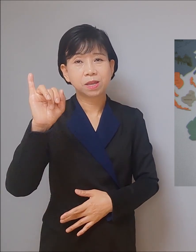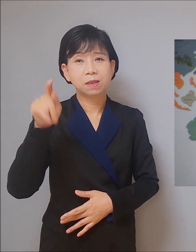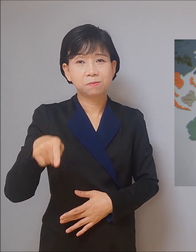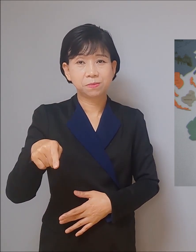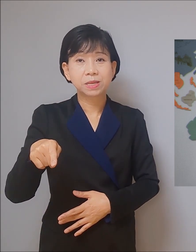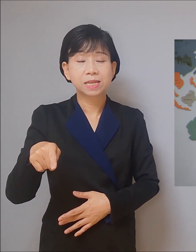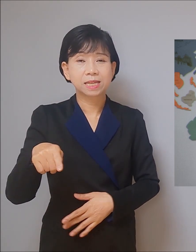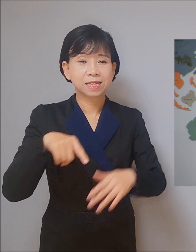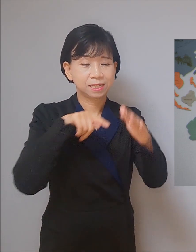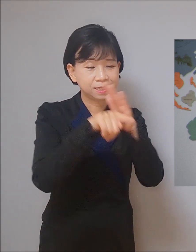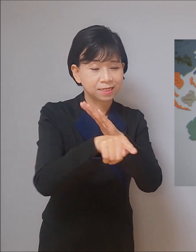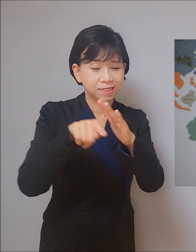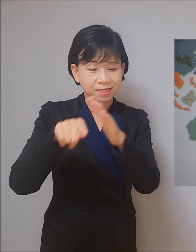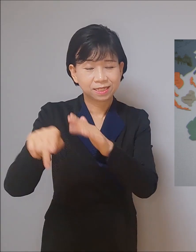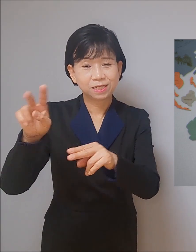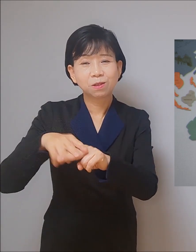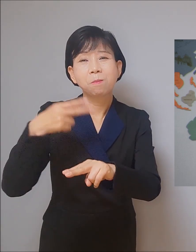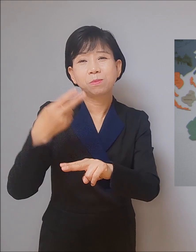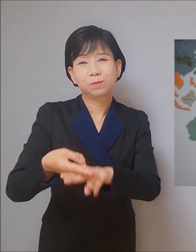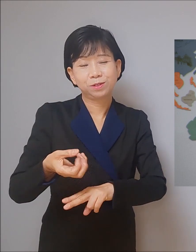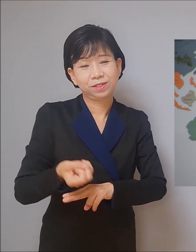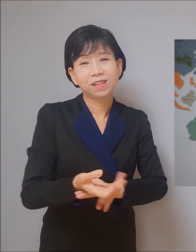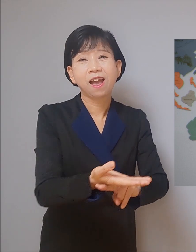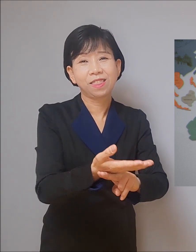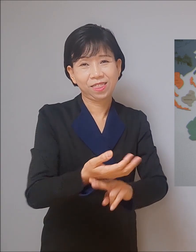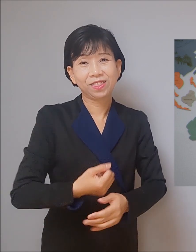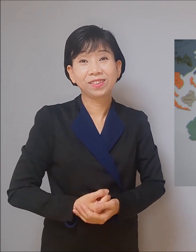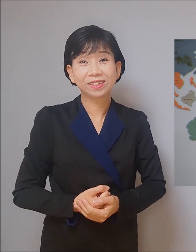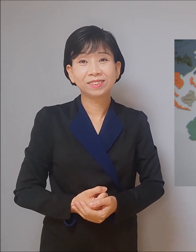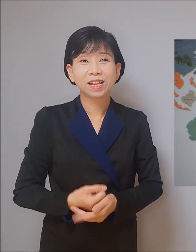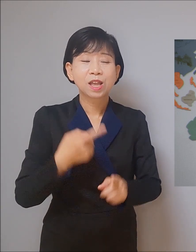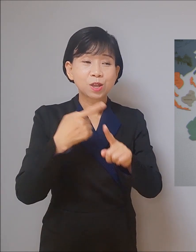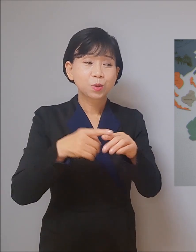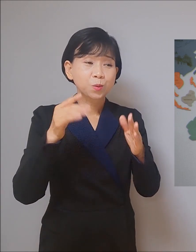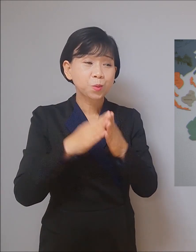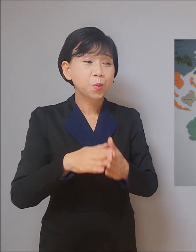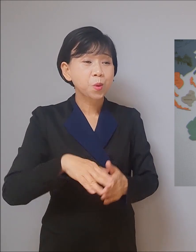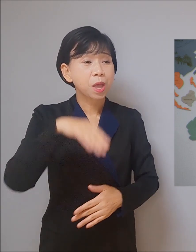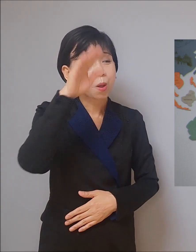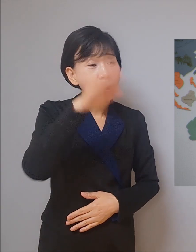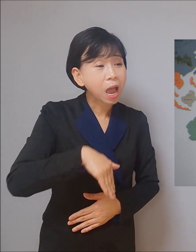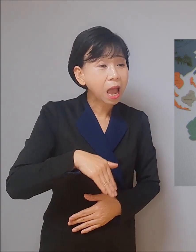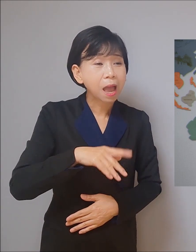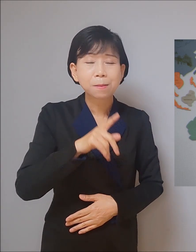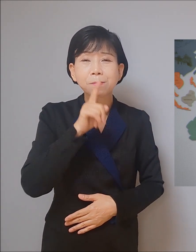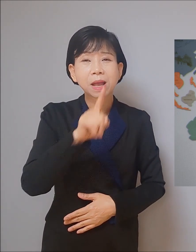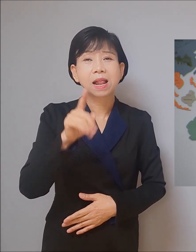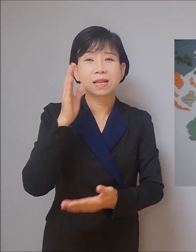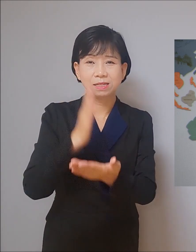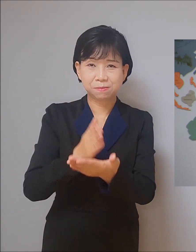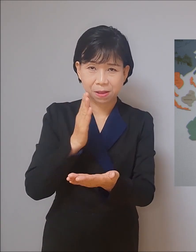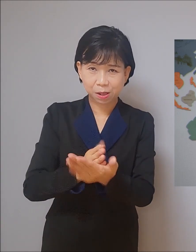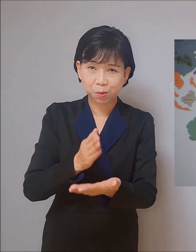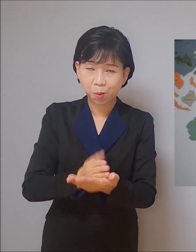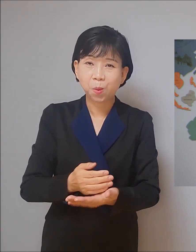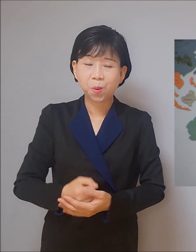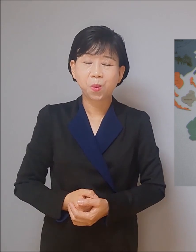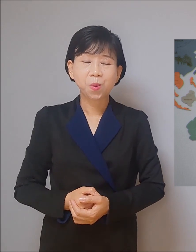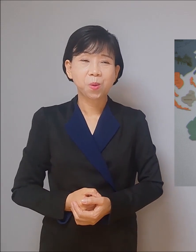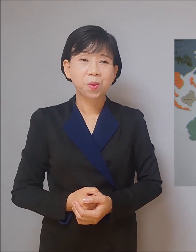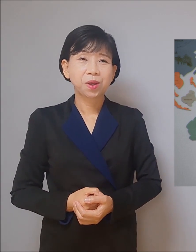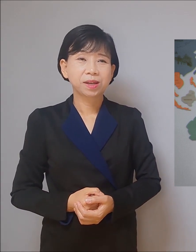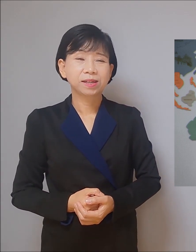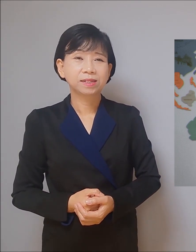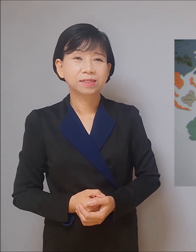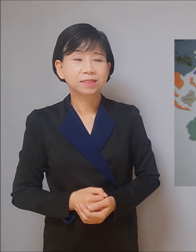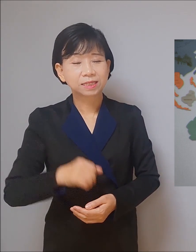VIP들에게 여러분들이 선물 하나씩 사서 드리되 교회 오지 말라, 아니 교회 와라라는 얘기는 하면 안 됩니다.